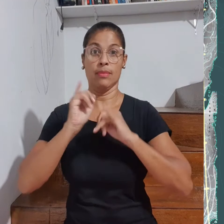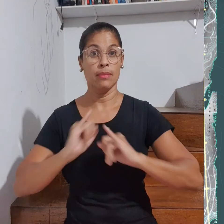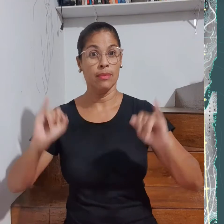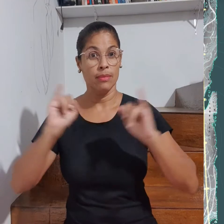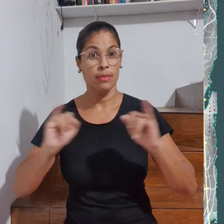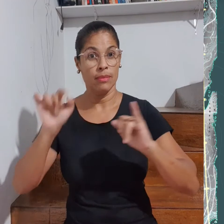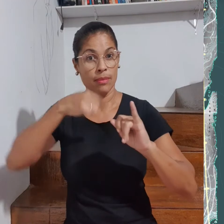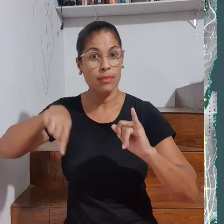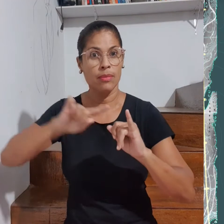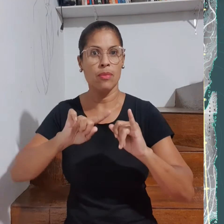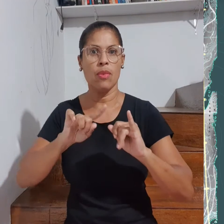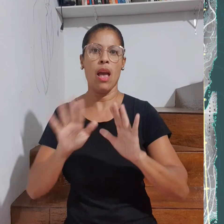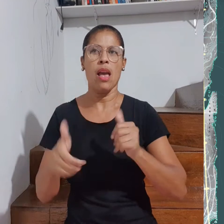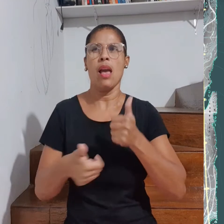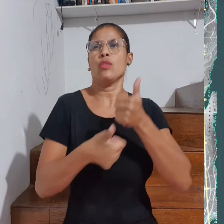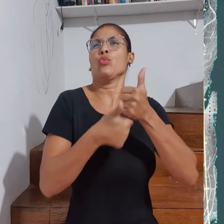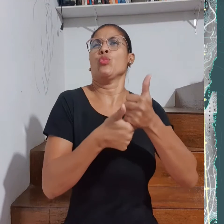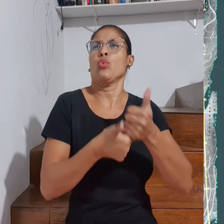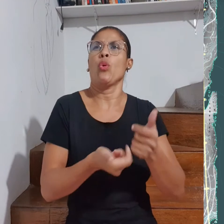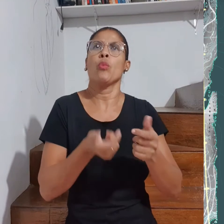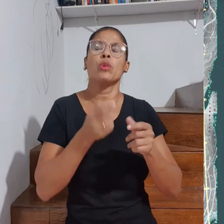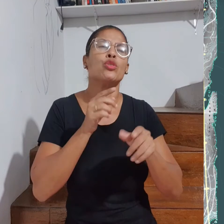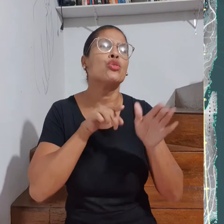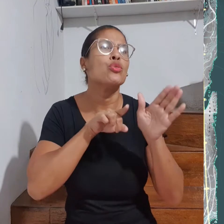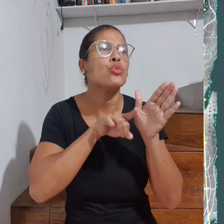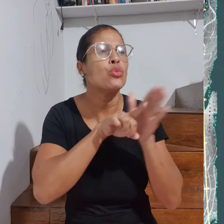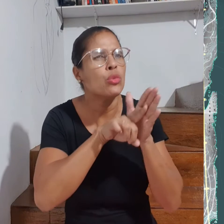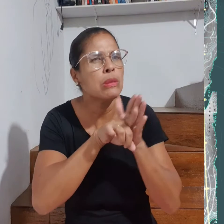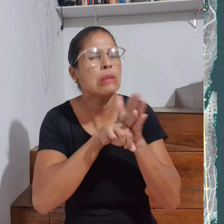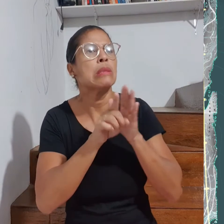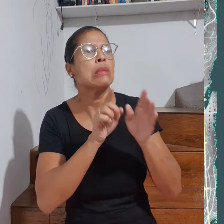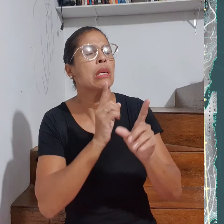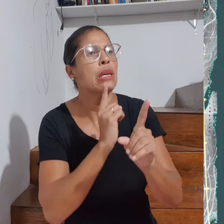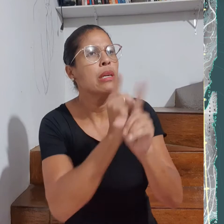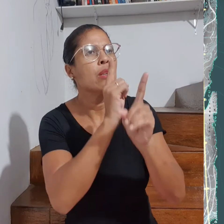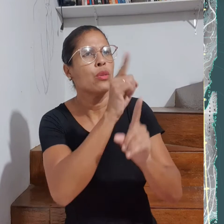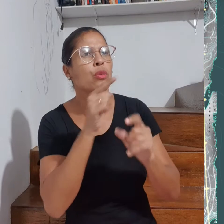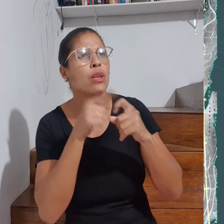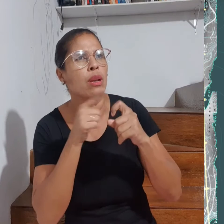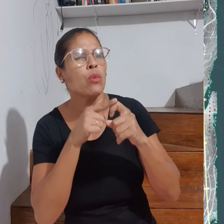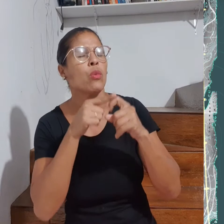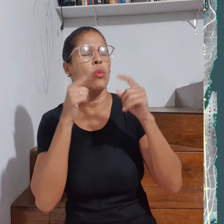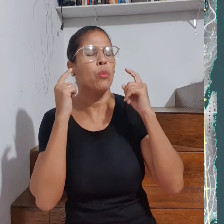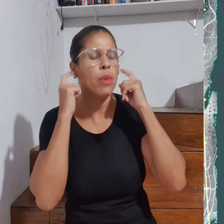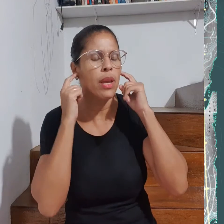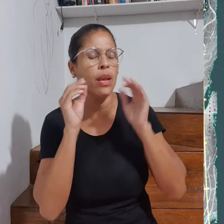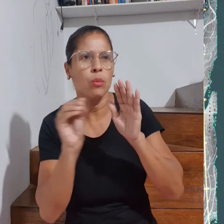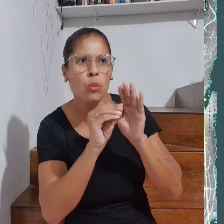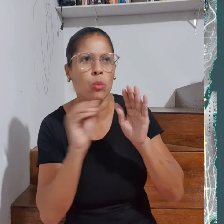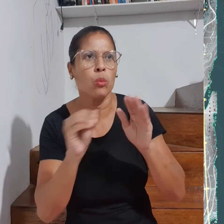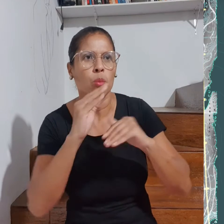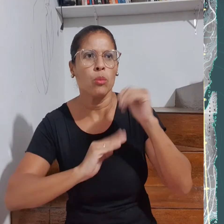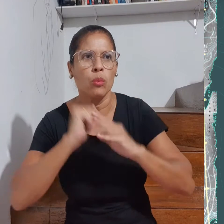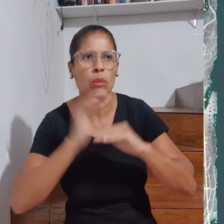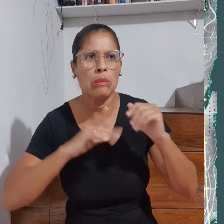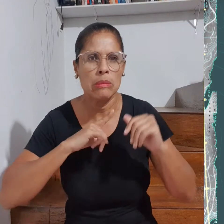as informações aqui contidas não substituem a consulta, a prescrição e o acompanhamento do profissional que é